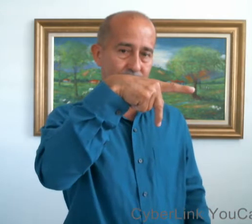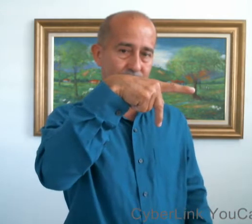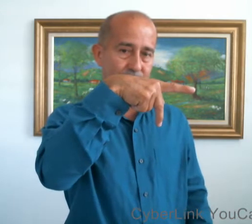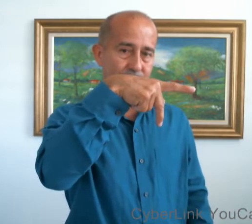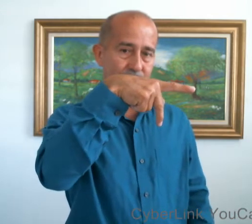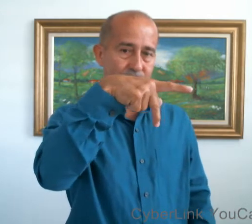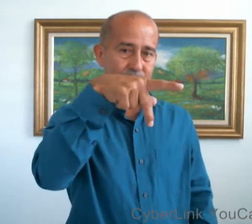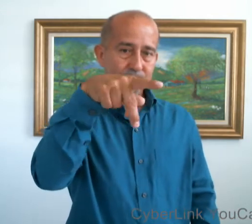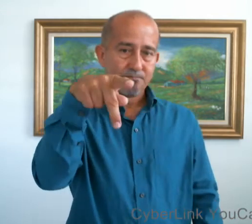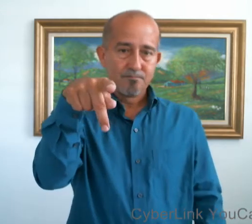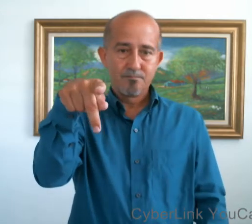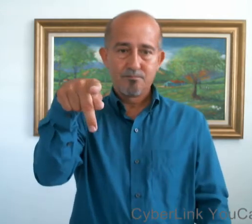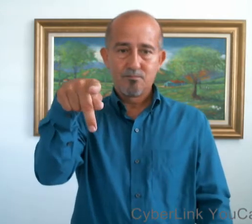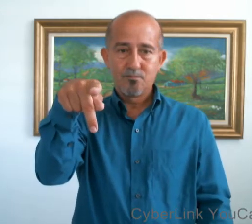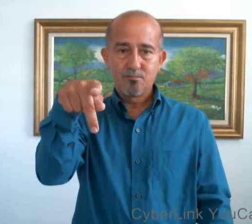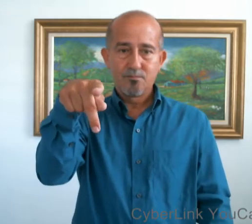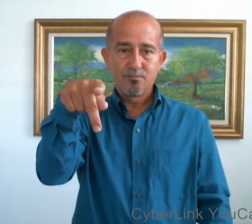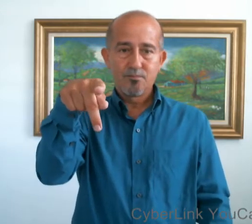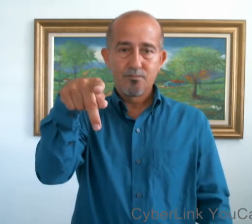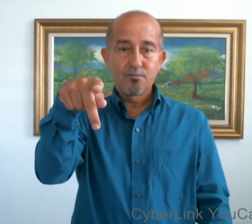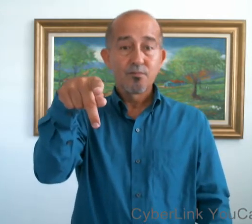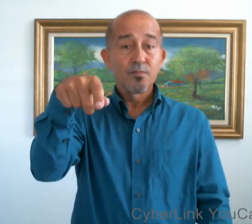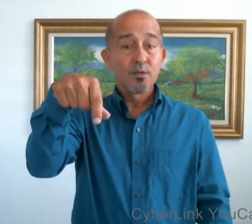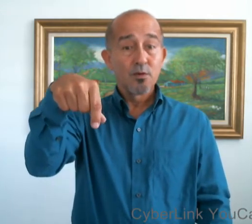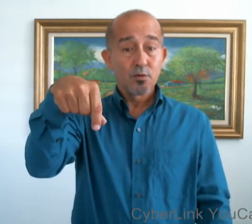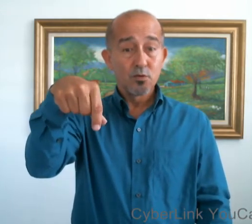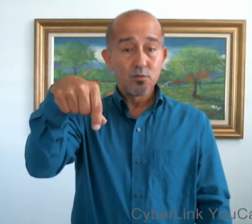Q,